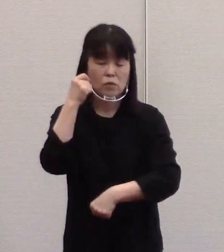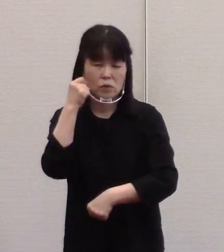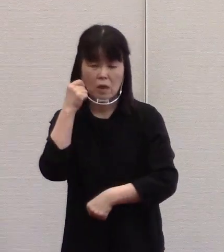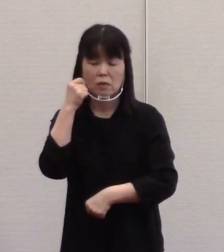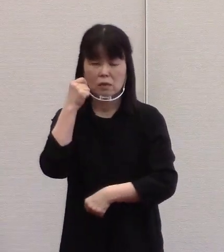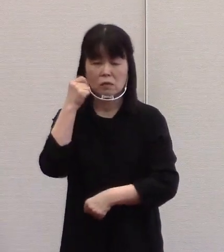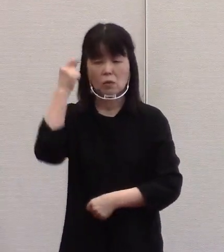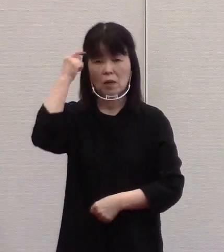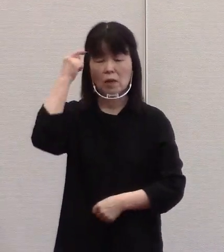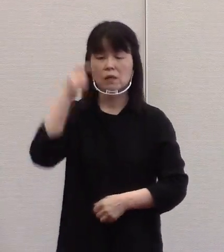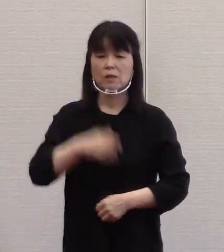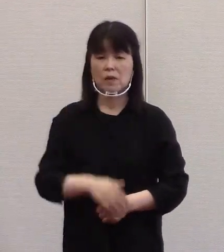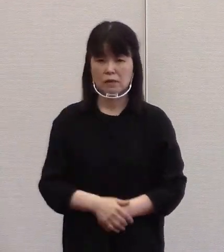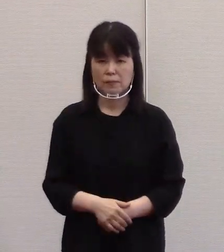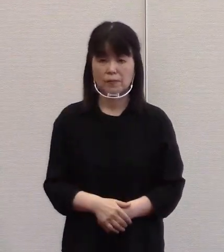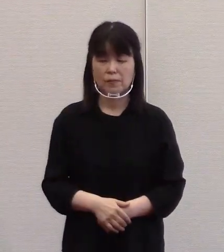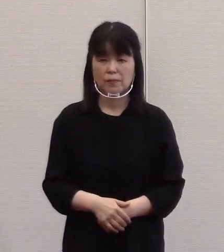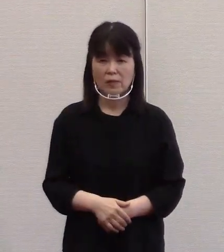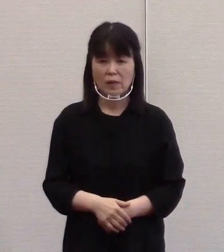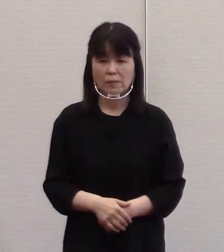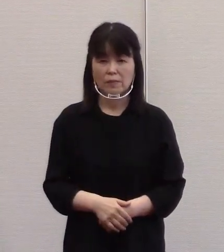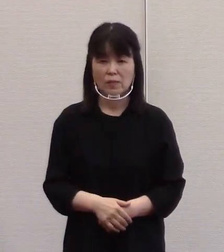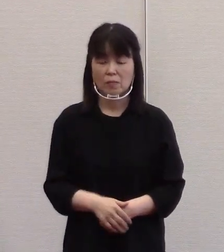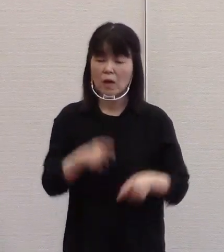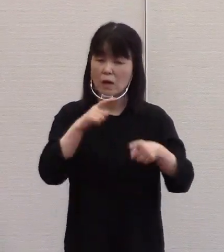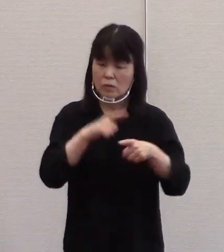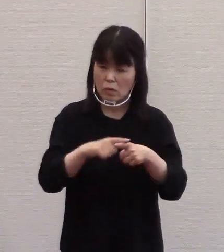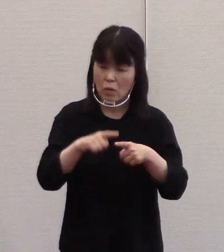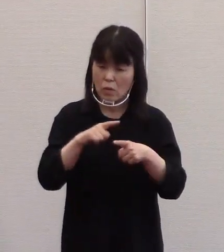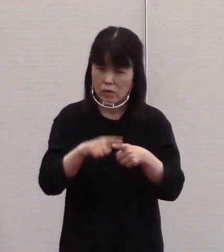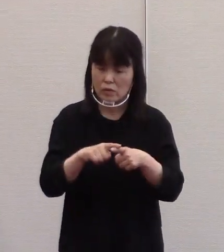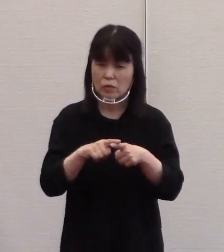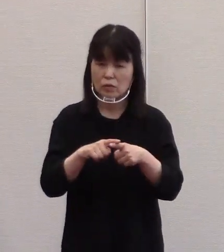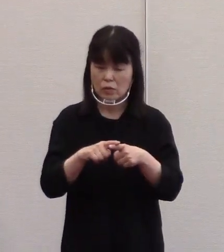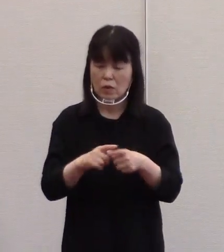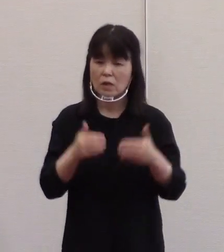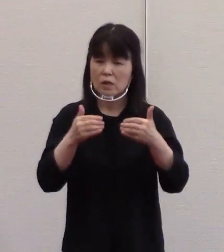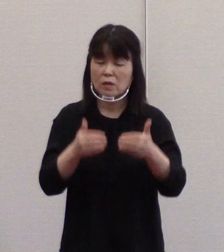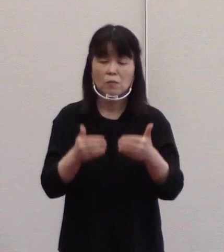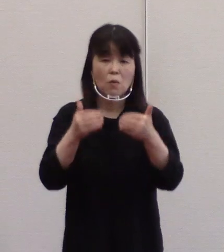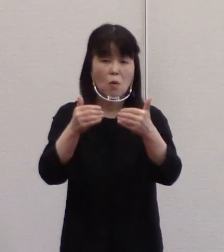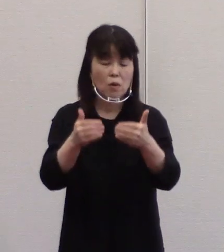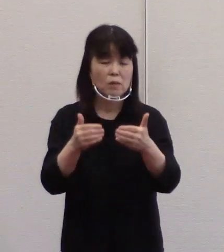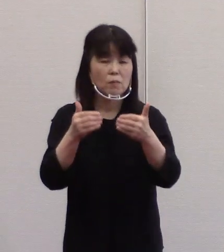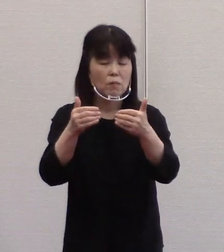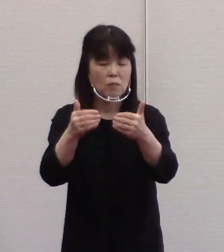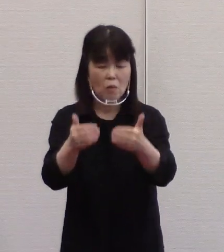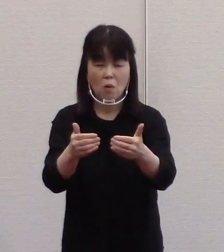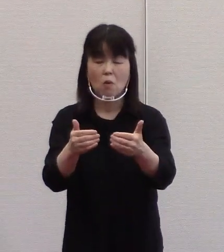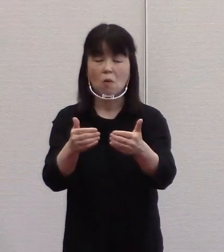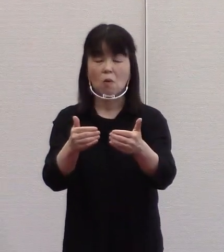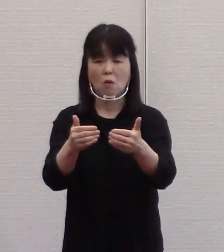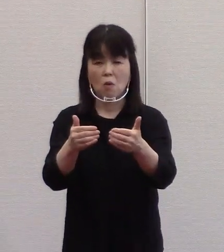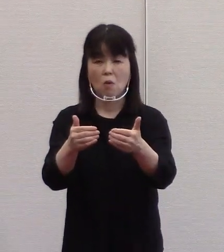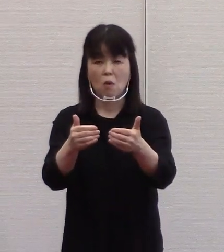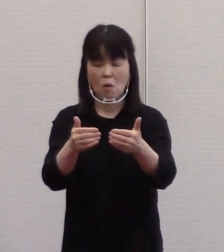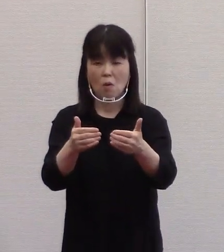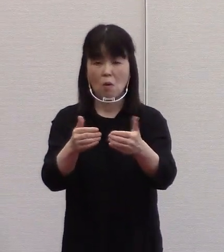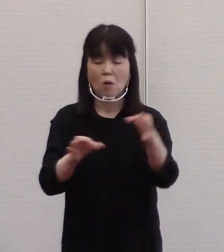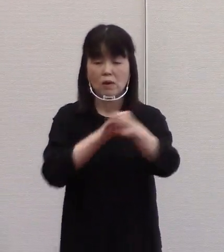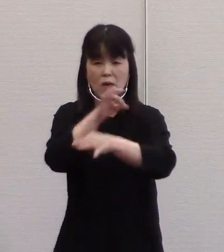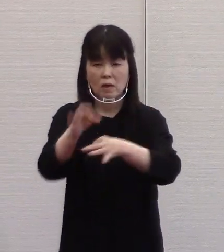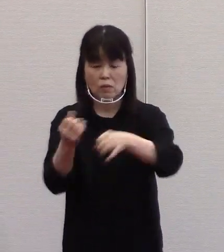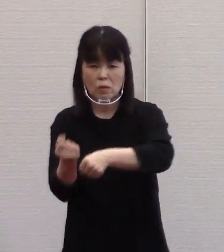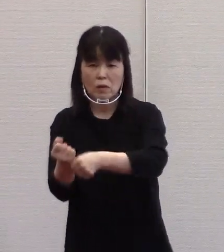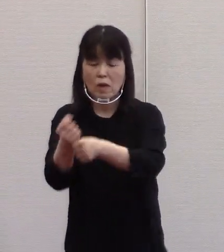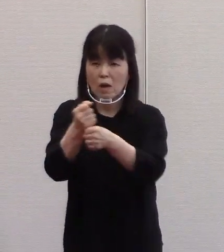。恐る恐ると言いますか、一歩一歩半歩ずつでもその回復する